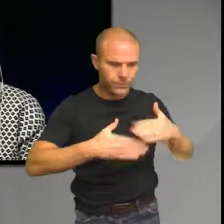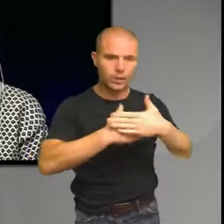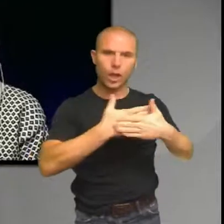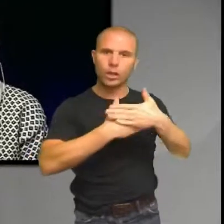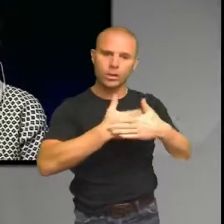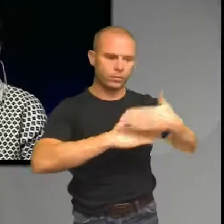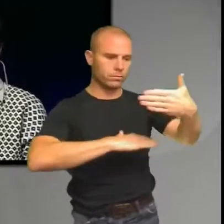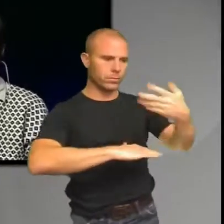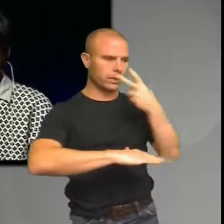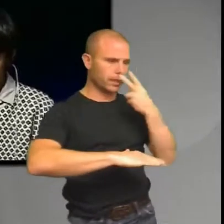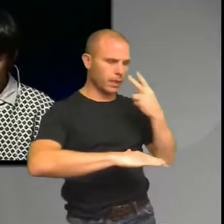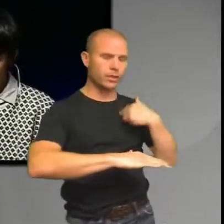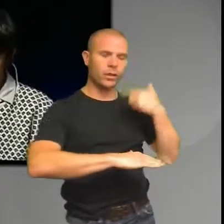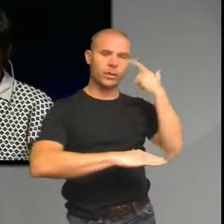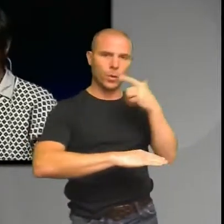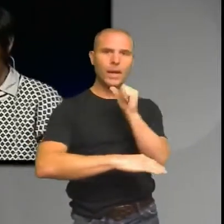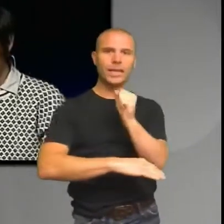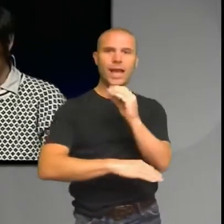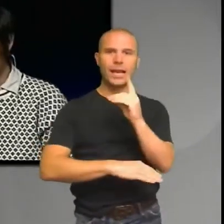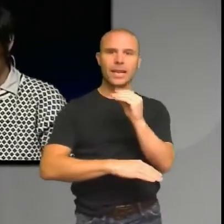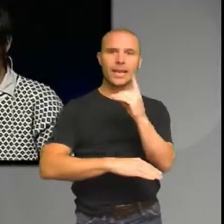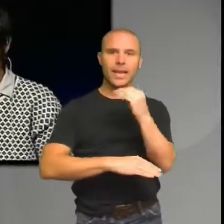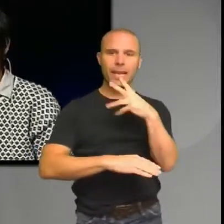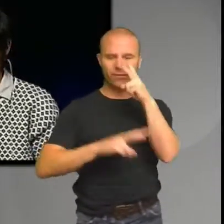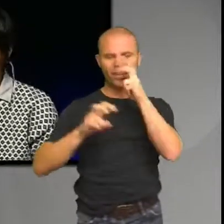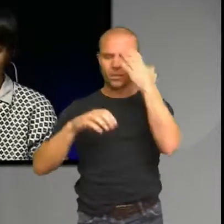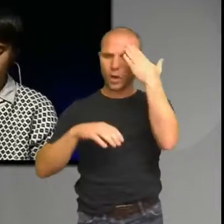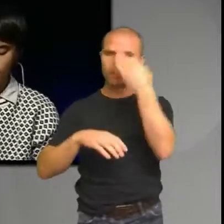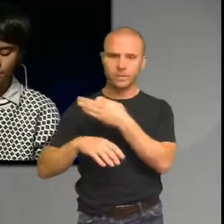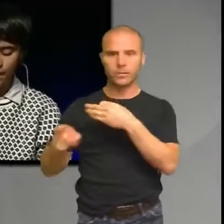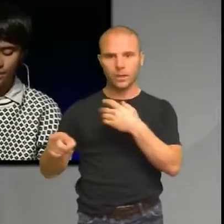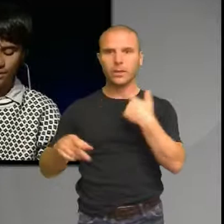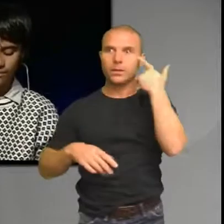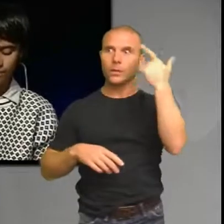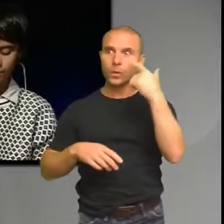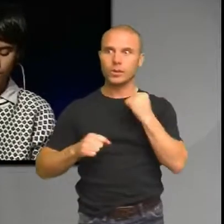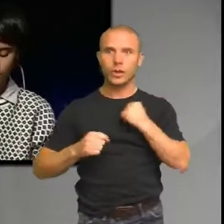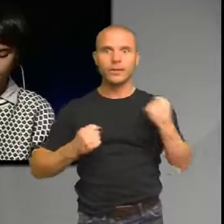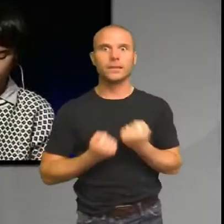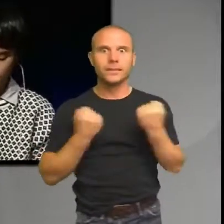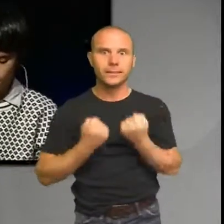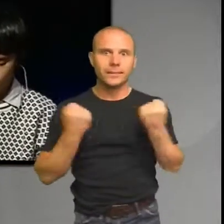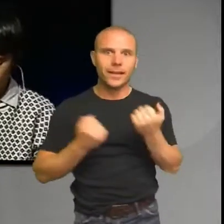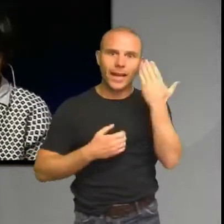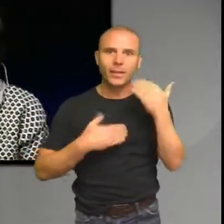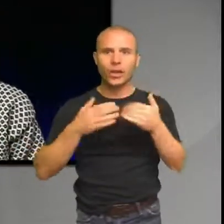skulle avundas med mycket. Då det finns så mycket av information att man får svårt att smälta allt.